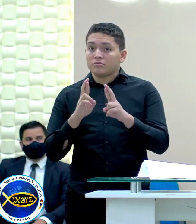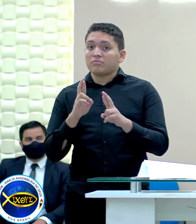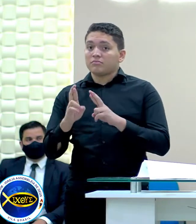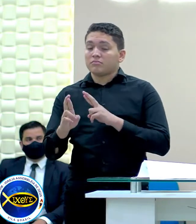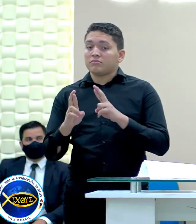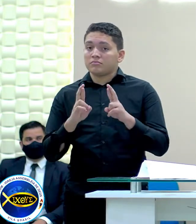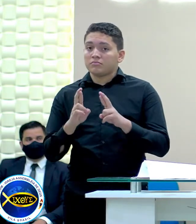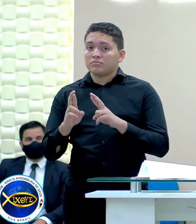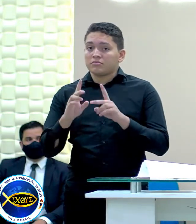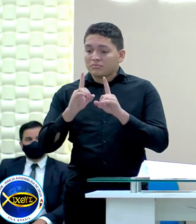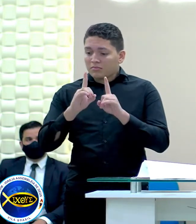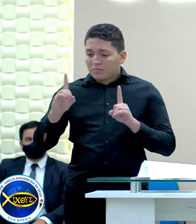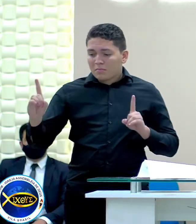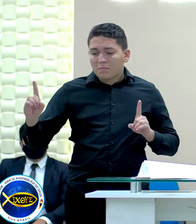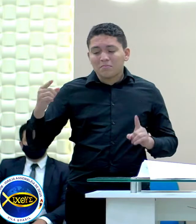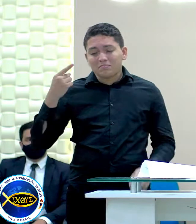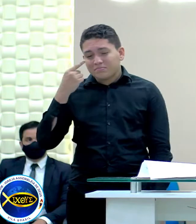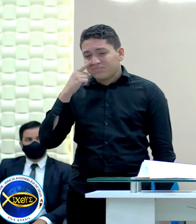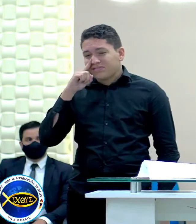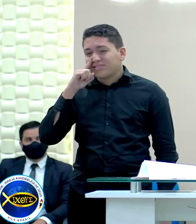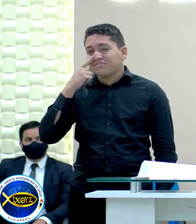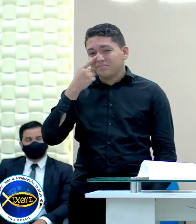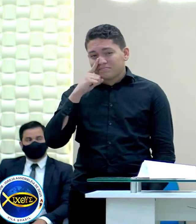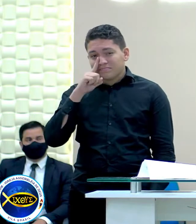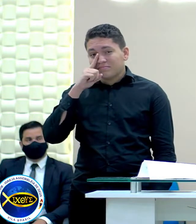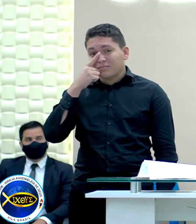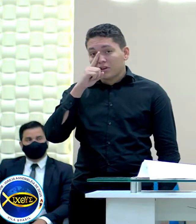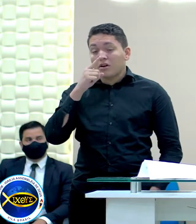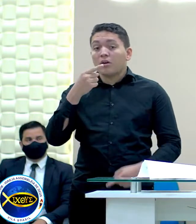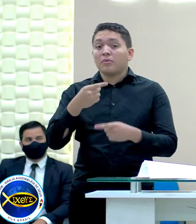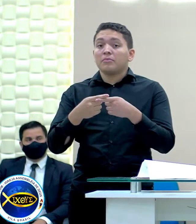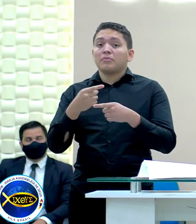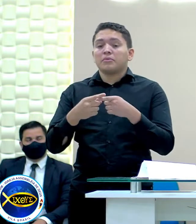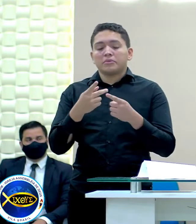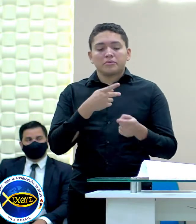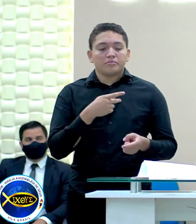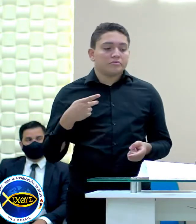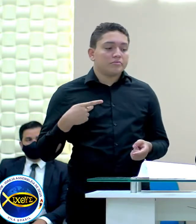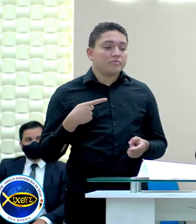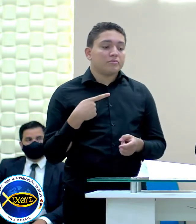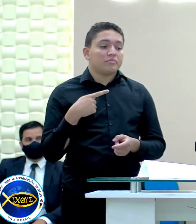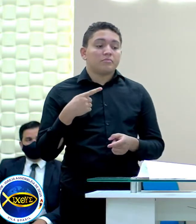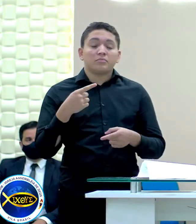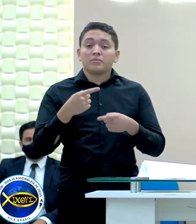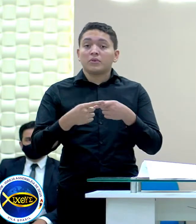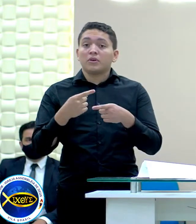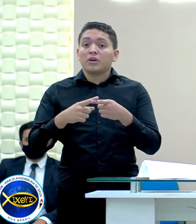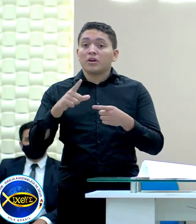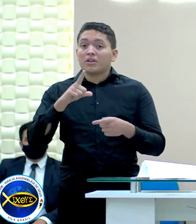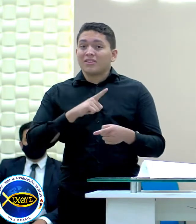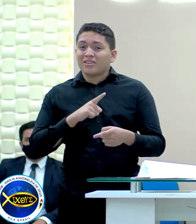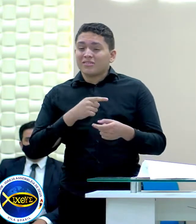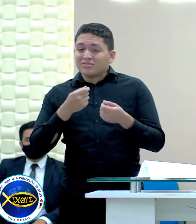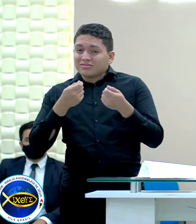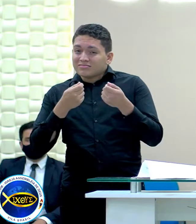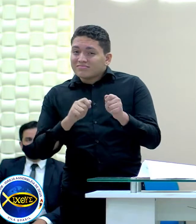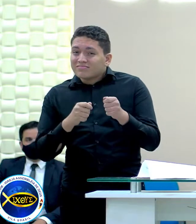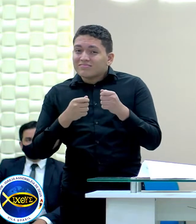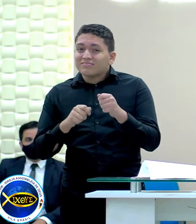muito perigoso. Perigoso por quê, pastor? Porque existem as tentações, existem